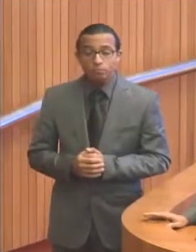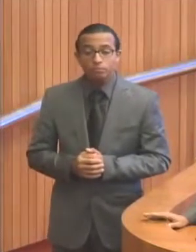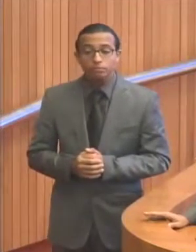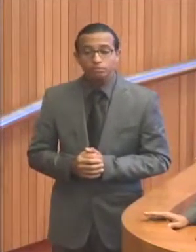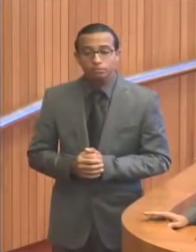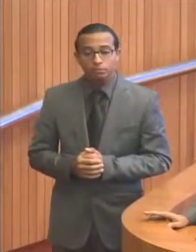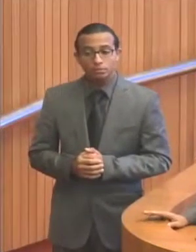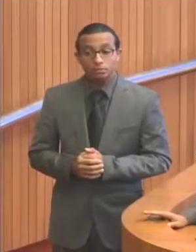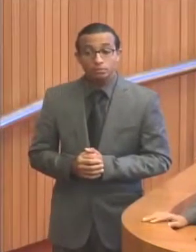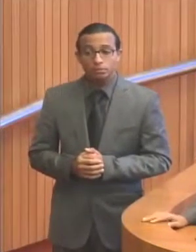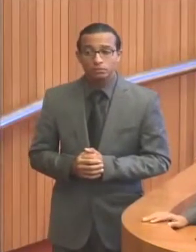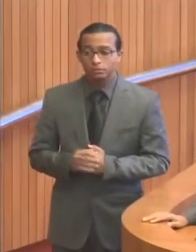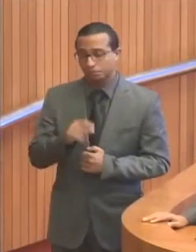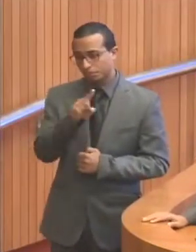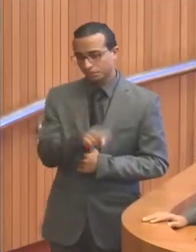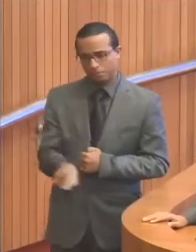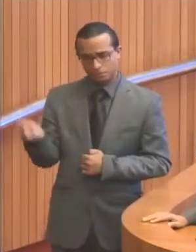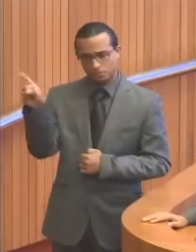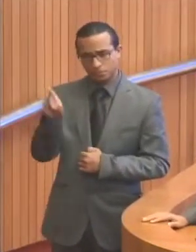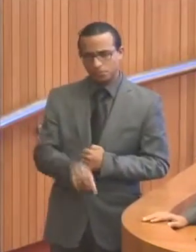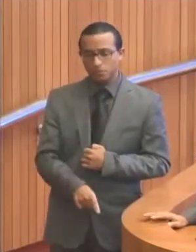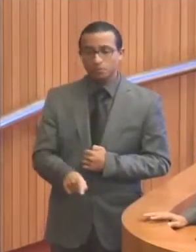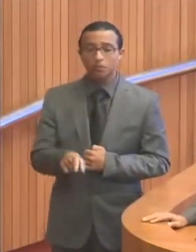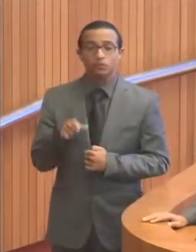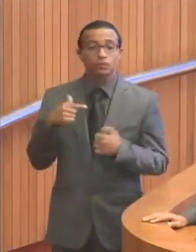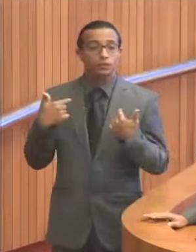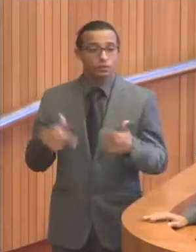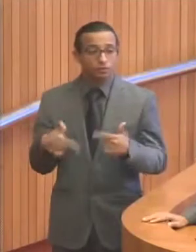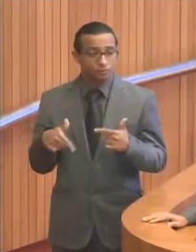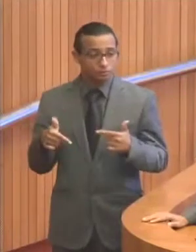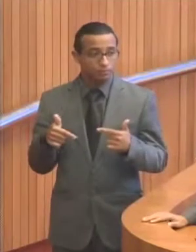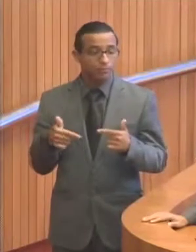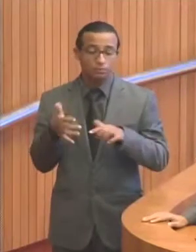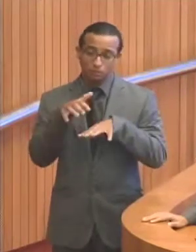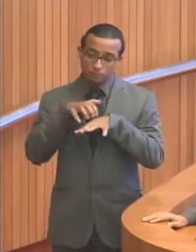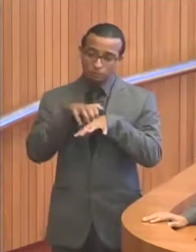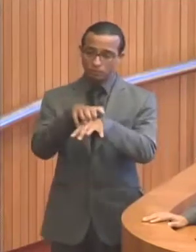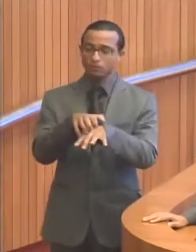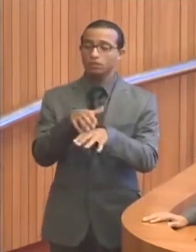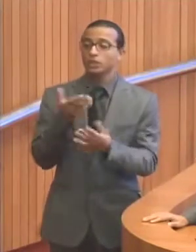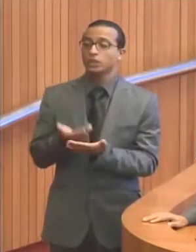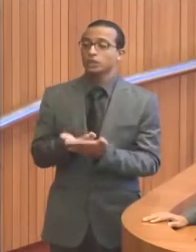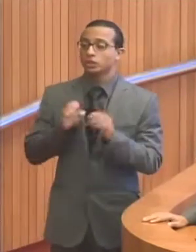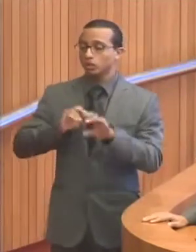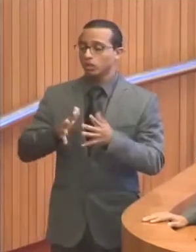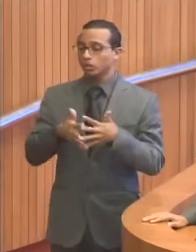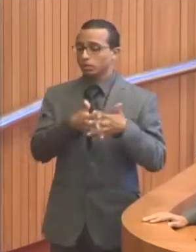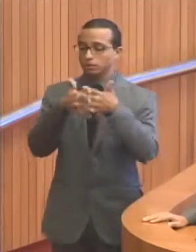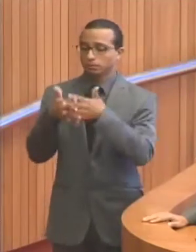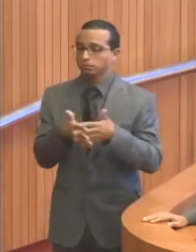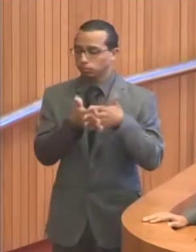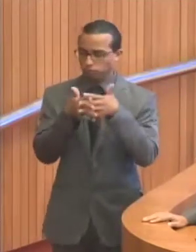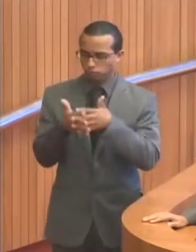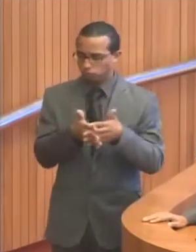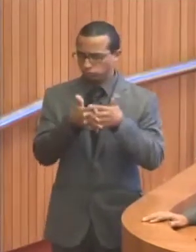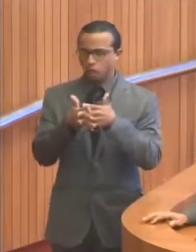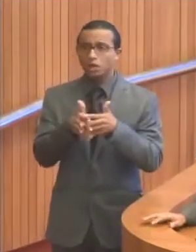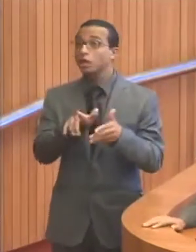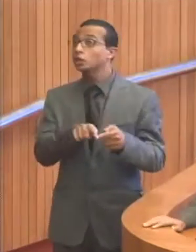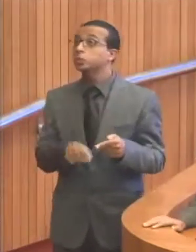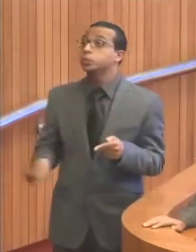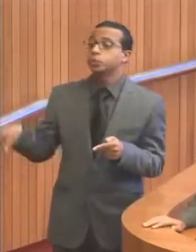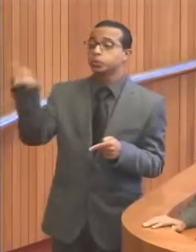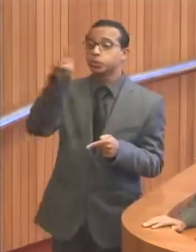cancele de uma vez por toda o serviço de transporte escolar em Pau de Arara em todas